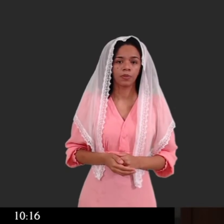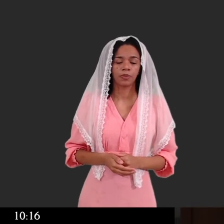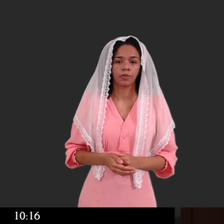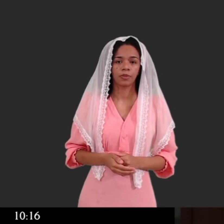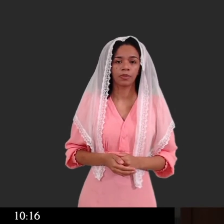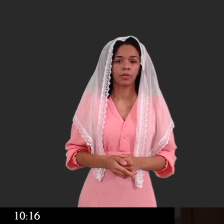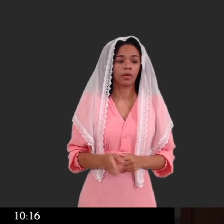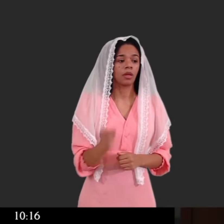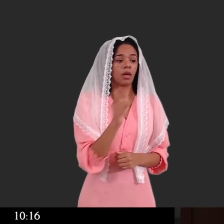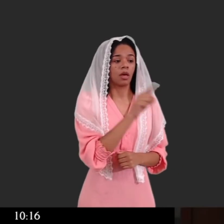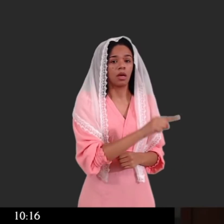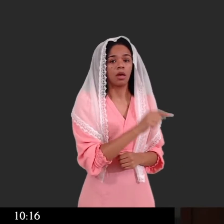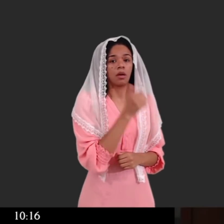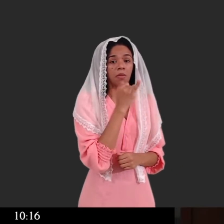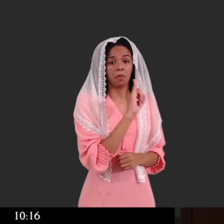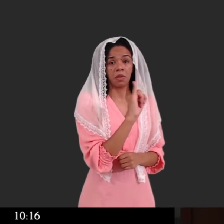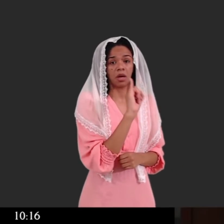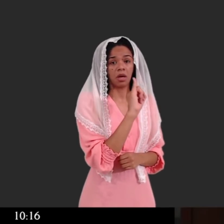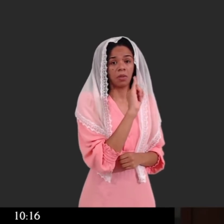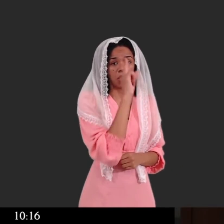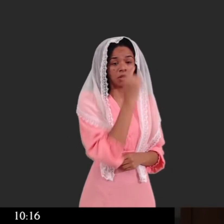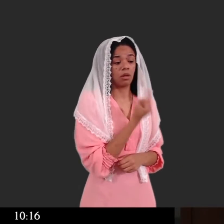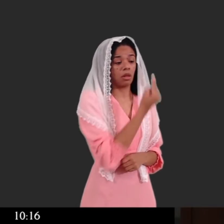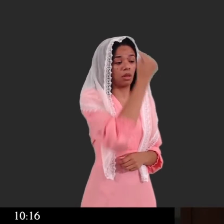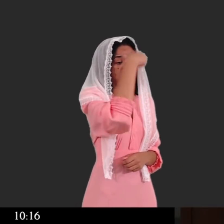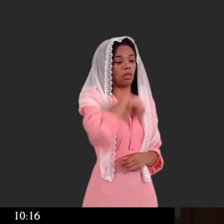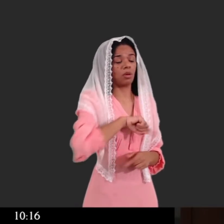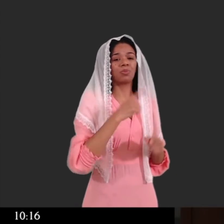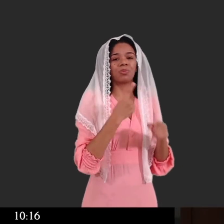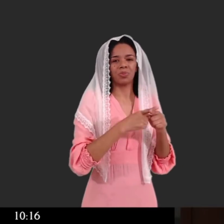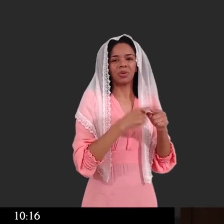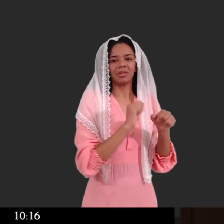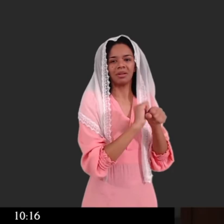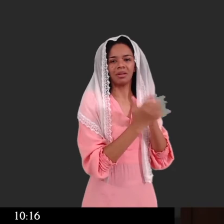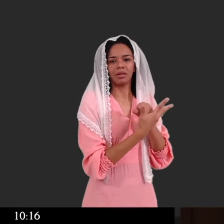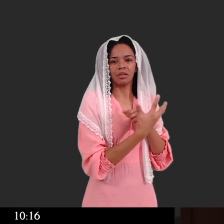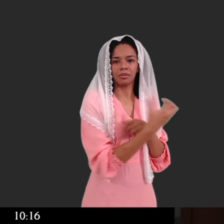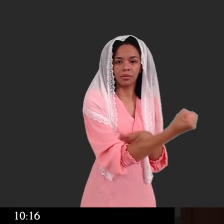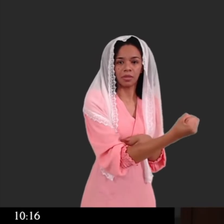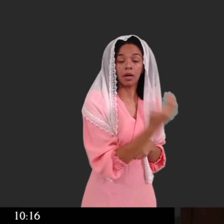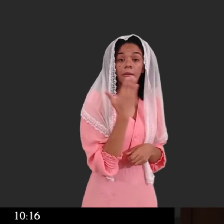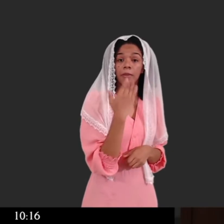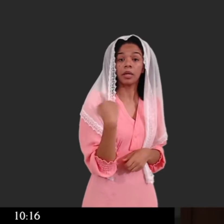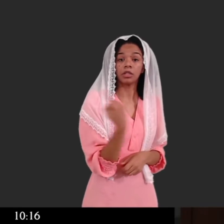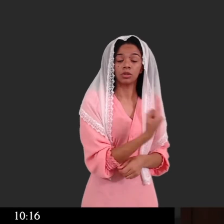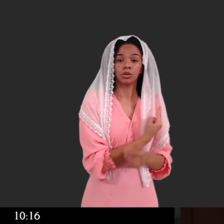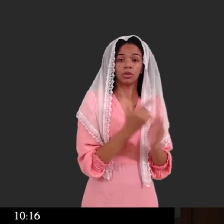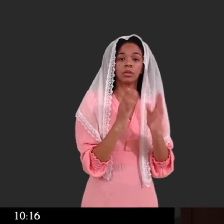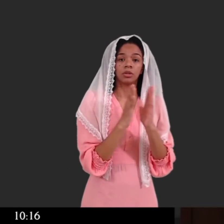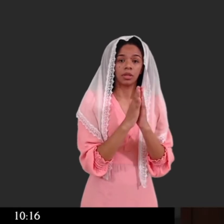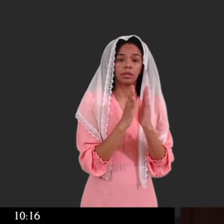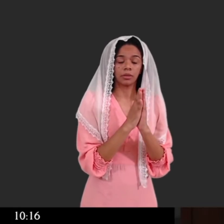estão entubadas com Covid. Irmã Lourdinha Maria Tavares, de Vila Melo, em Três Corações, está muito